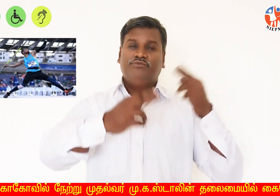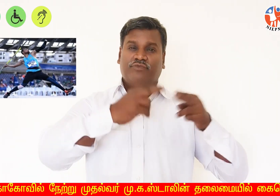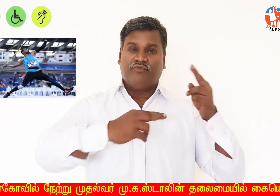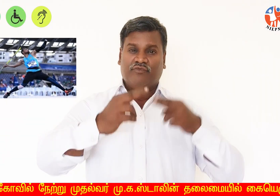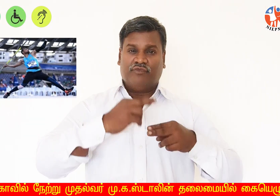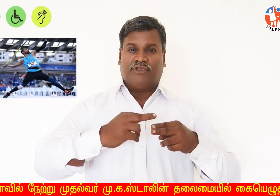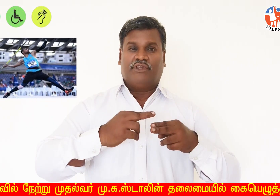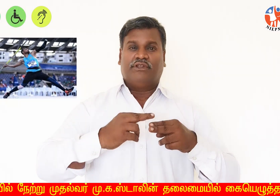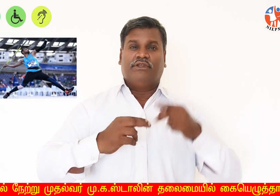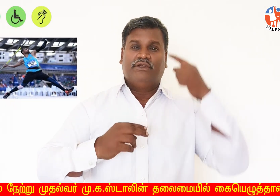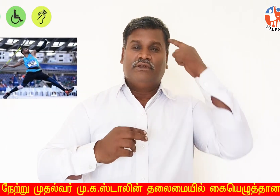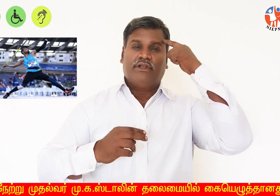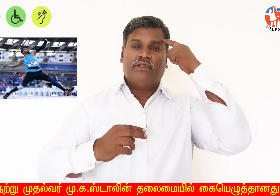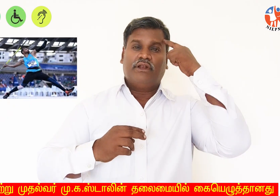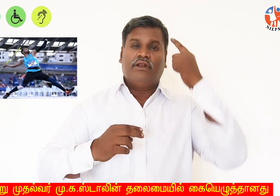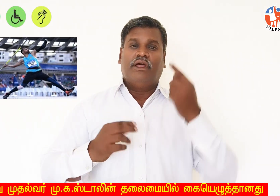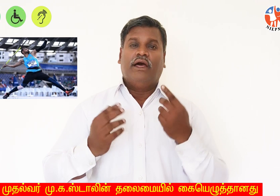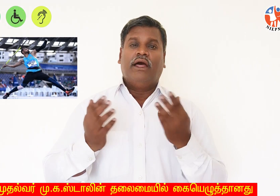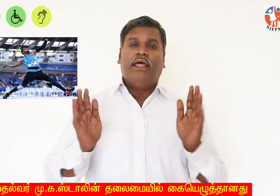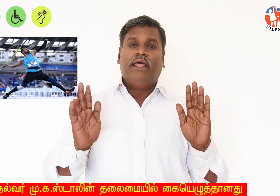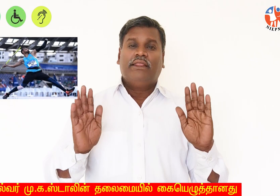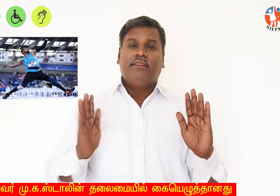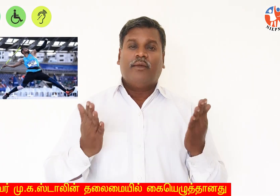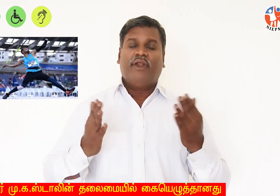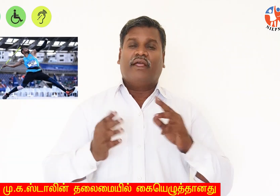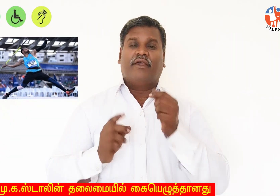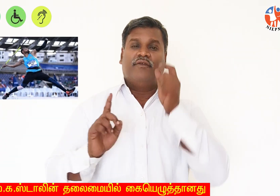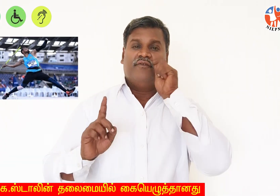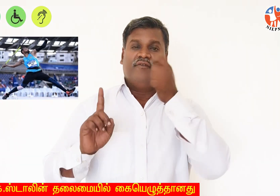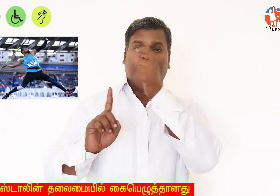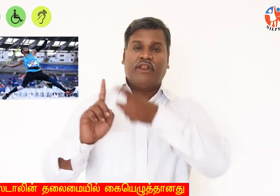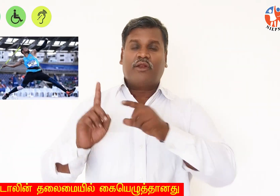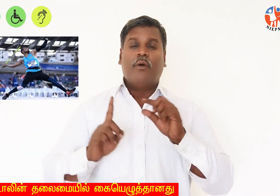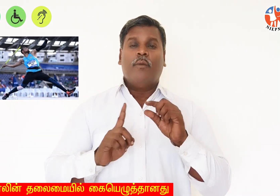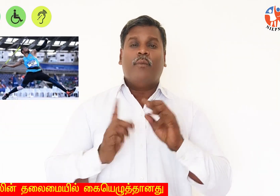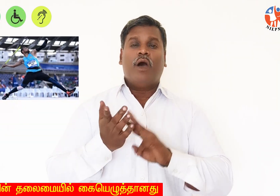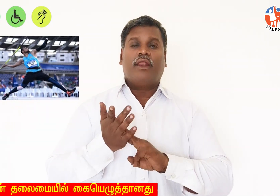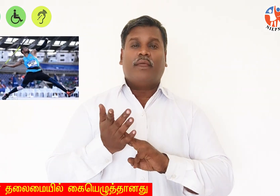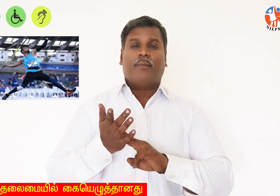மாரியப்பன் தொடர்ந்து 3வது முறையாக வெண்கல பதக்கம் வென்று சாதனை படைத்துள்ளார்.